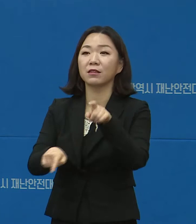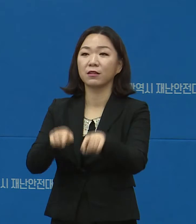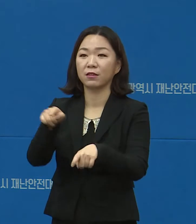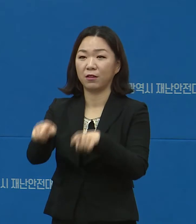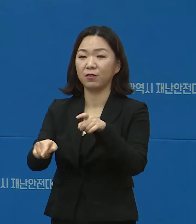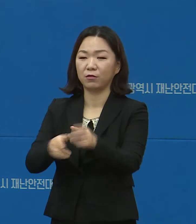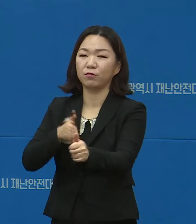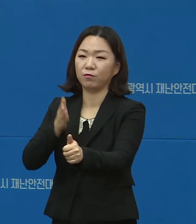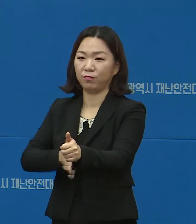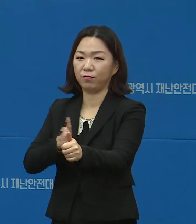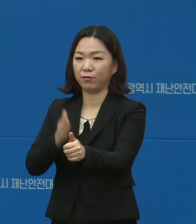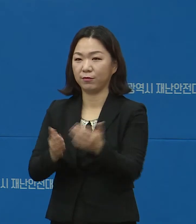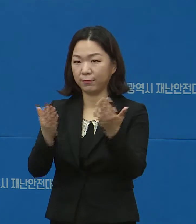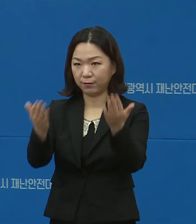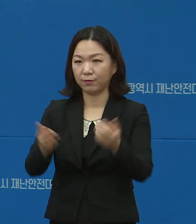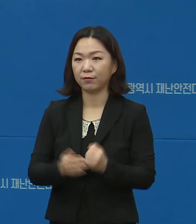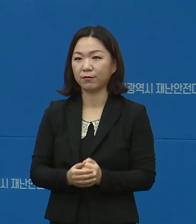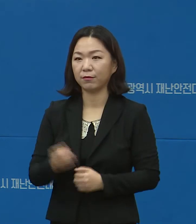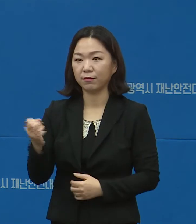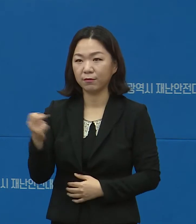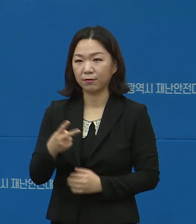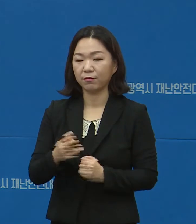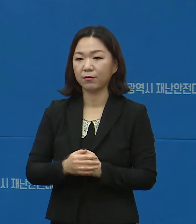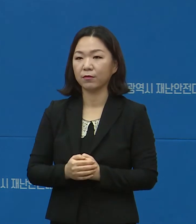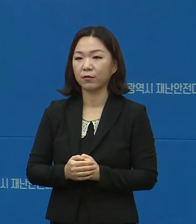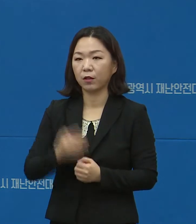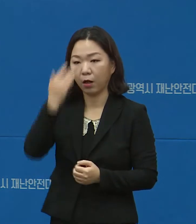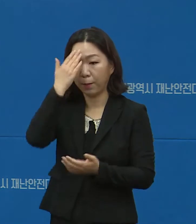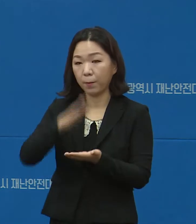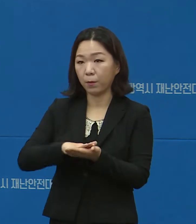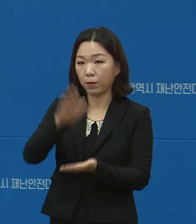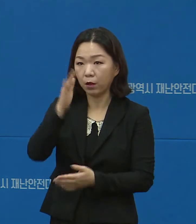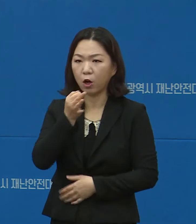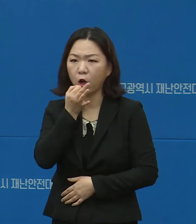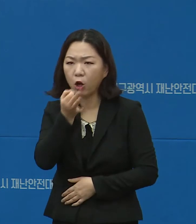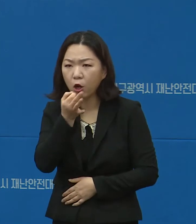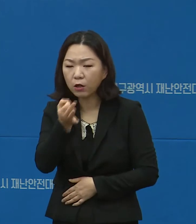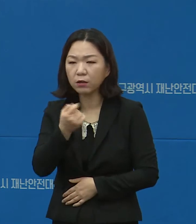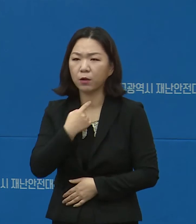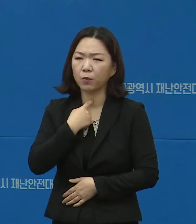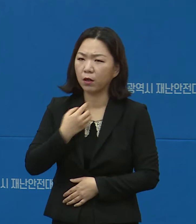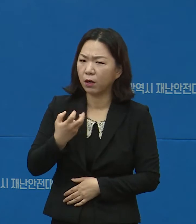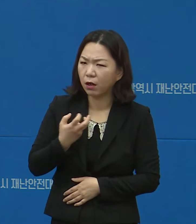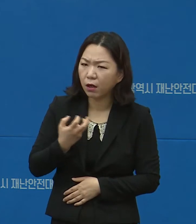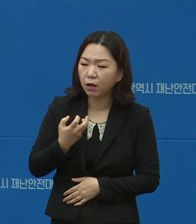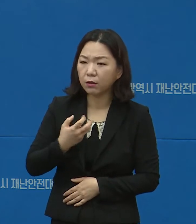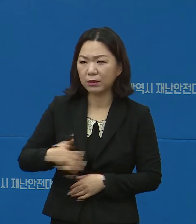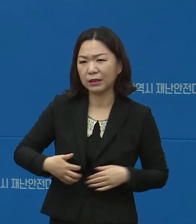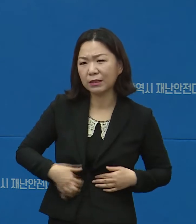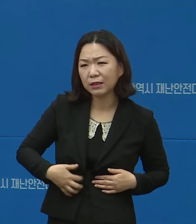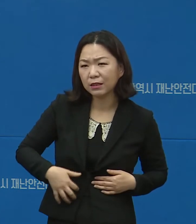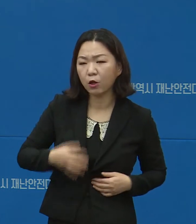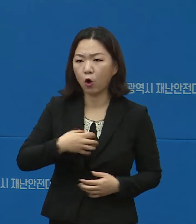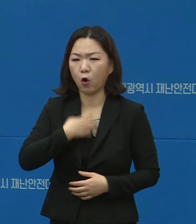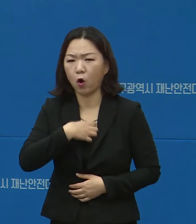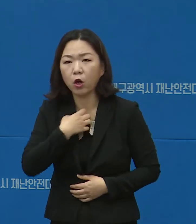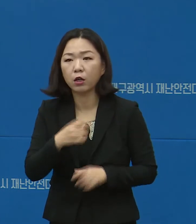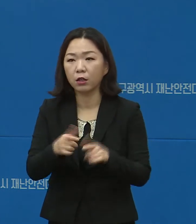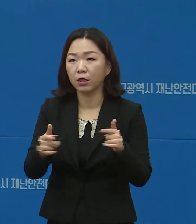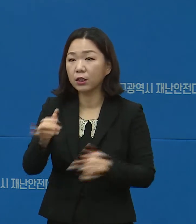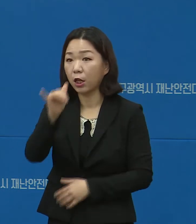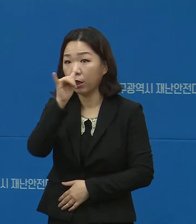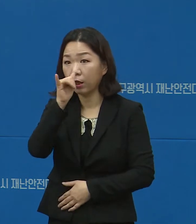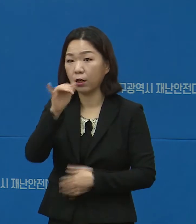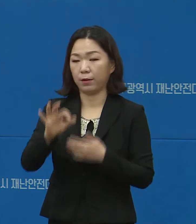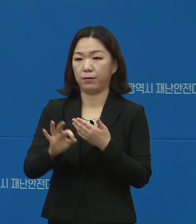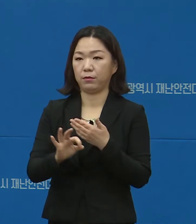거듭 당부드립니다. 그리고 발열, 기침, 목 아픔, 설사, 구토 등의 증상이